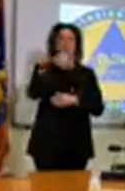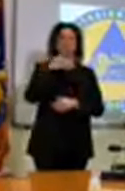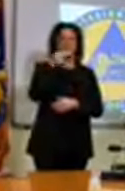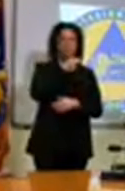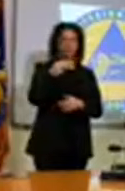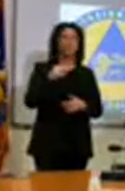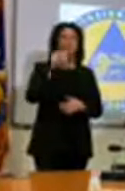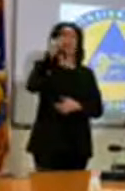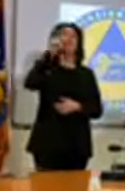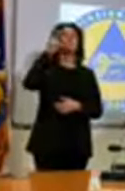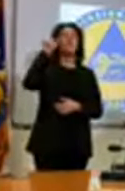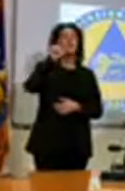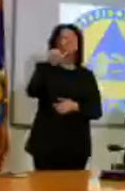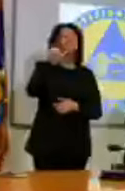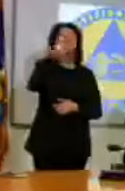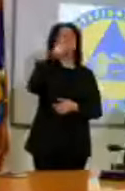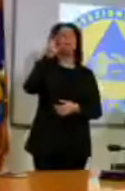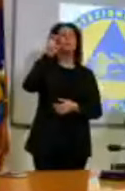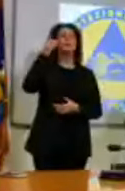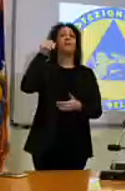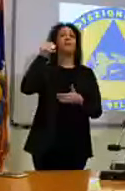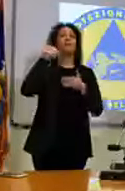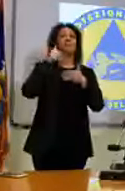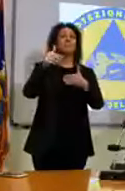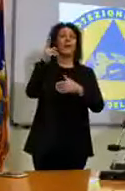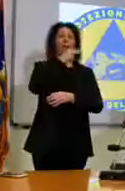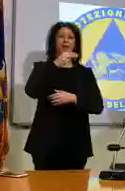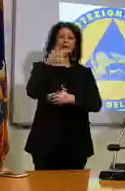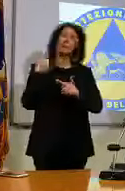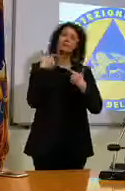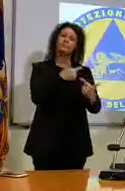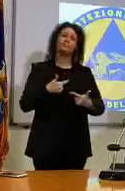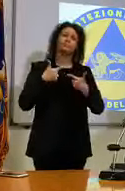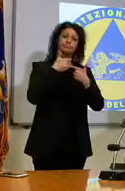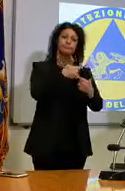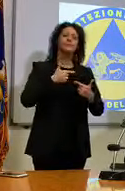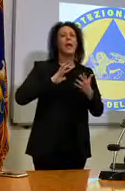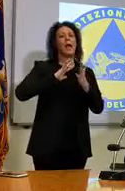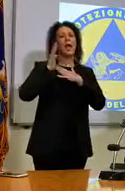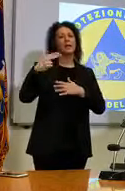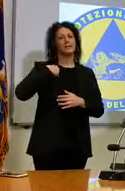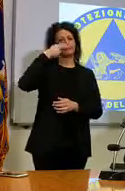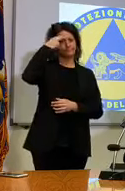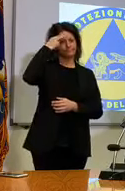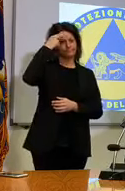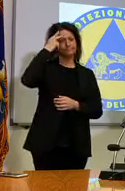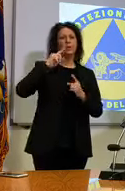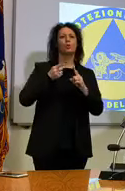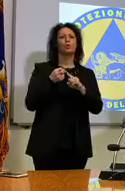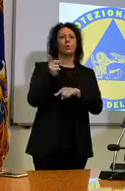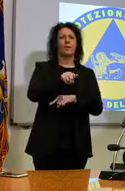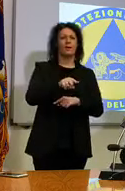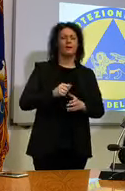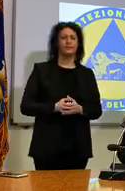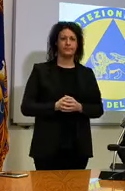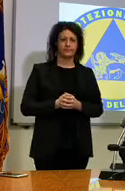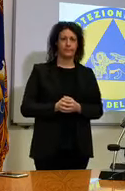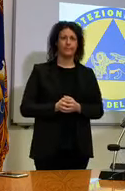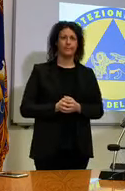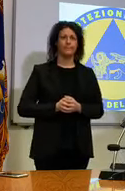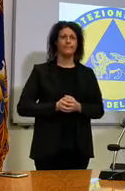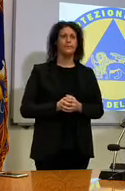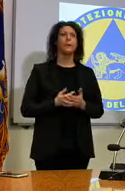120.000 euro e poi gli altri ve li ricorderò domani. Vi voglio ricordare anche perché è giusto ricordare il sacrificio dei grandi ma anche